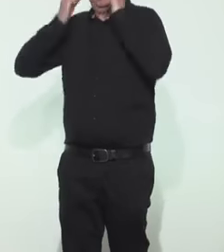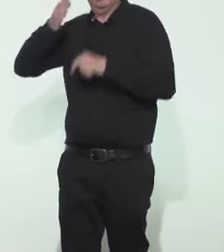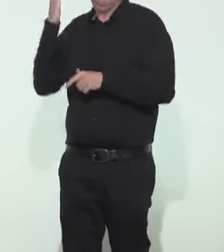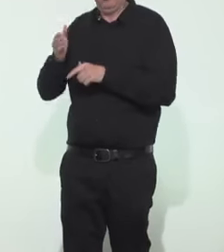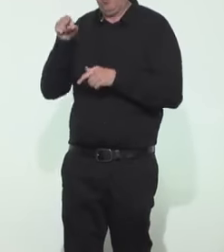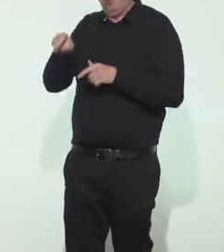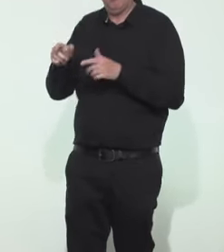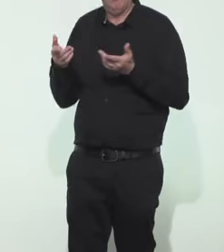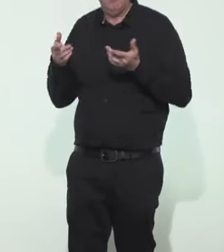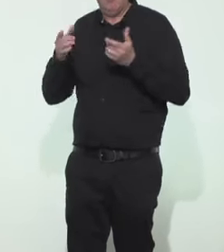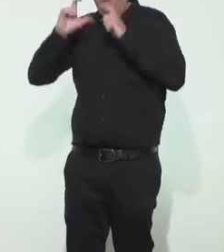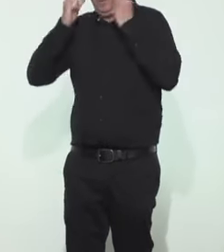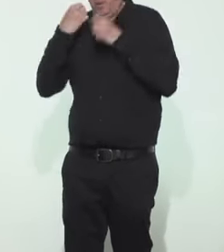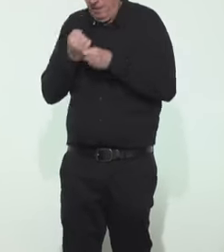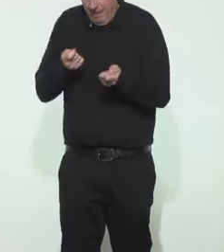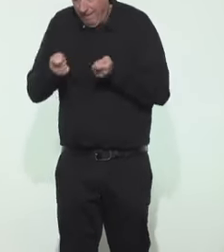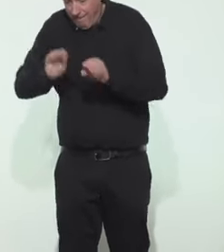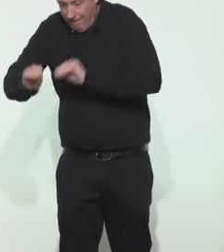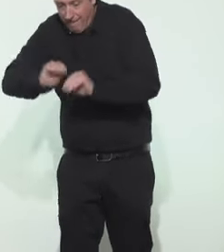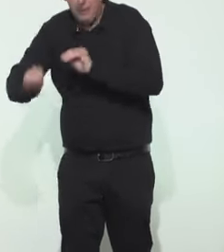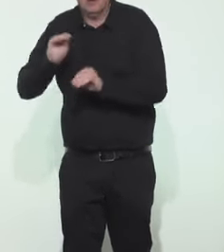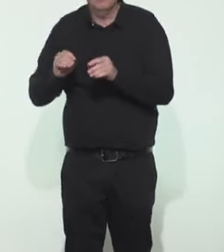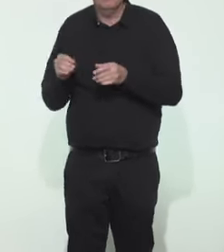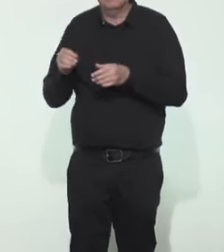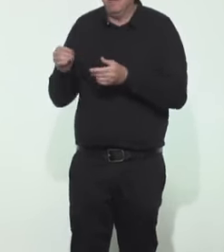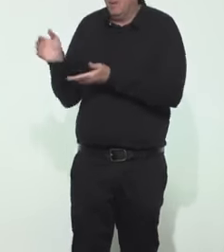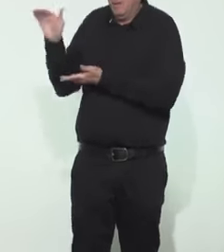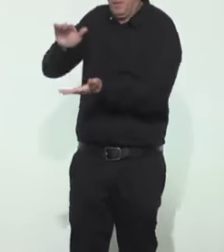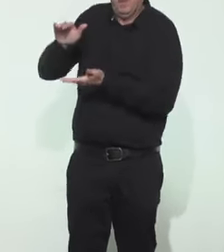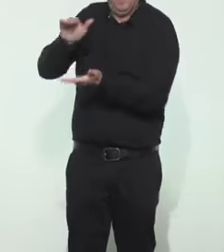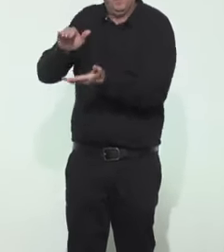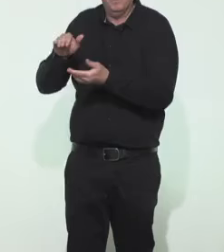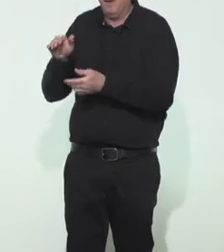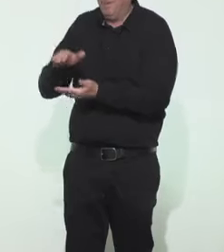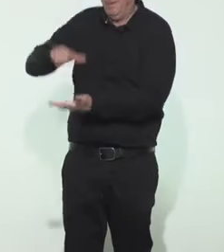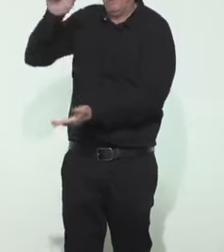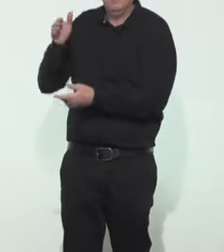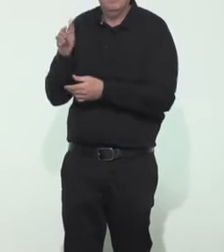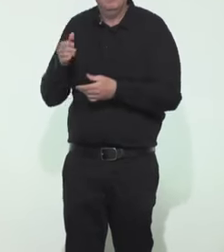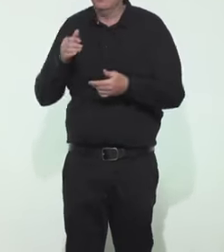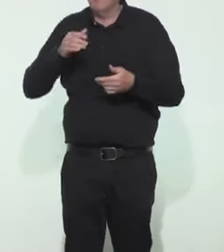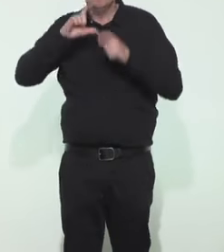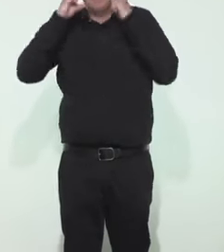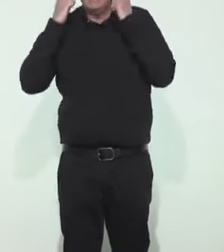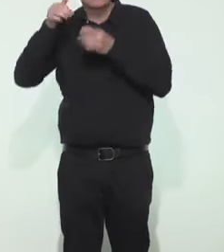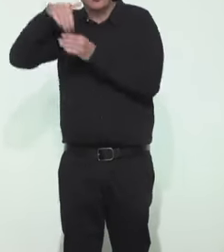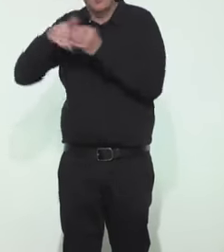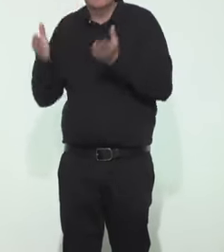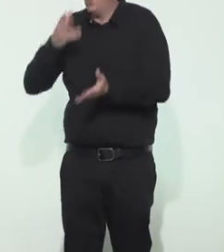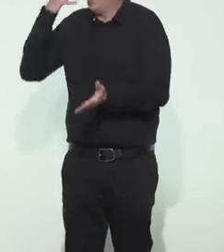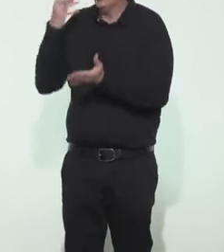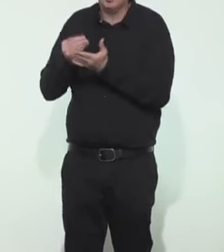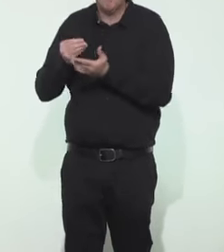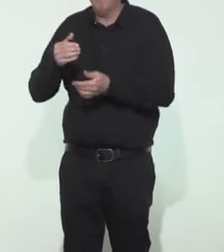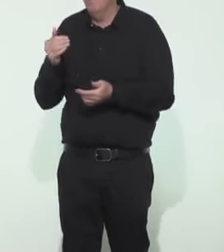c'est surtout les besoins qui doivent être couverts les besoins qui sont importants en surtout en cette épidémie nous avons des consommations de masques en milieu hospitalier les